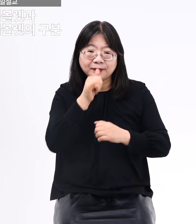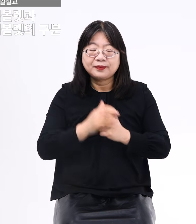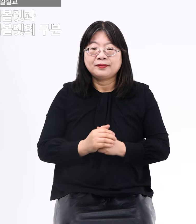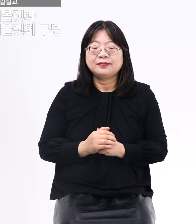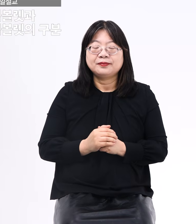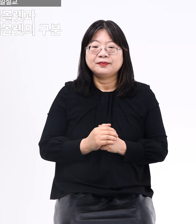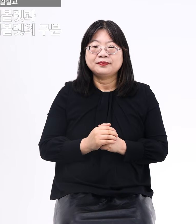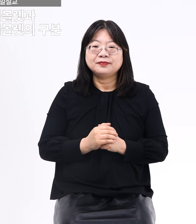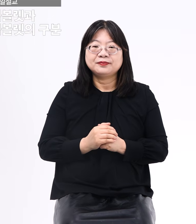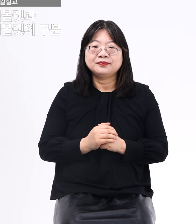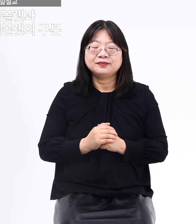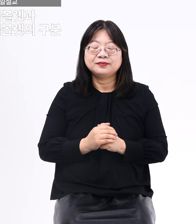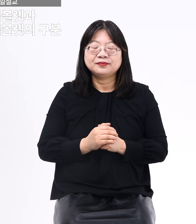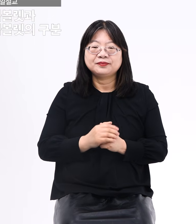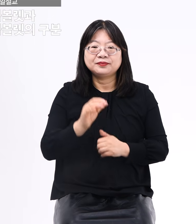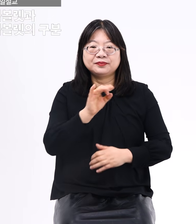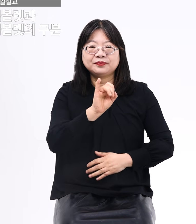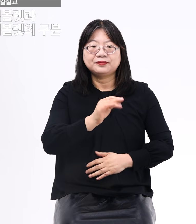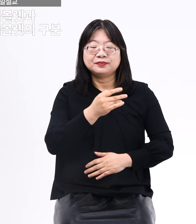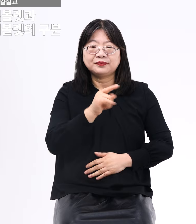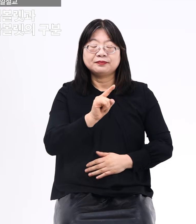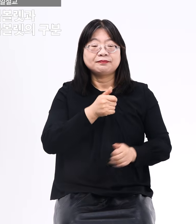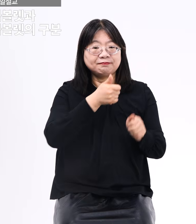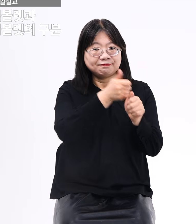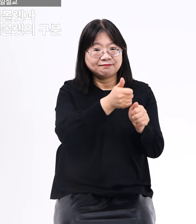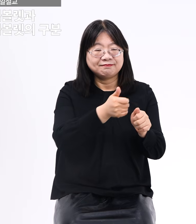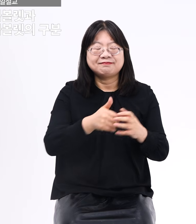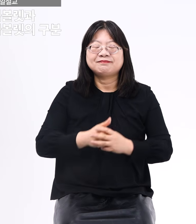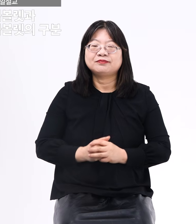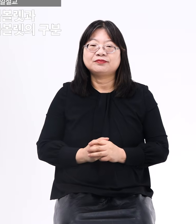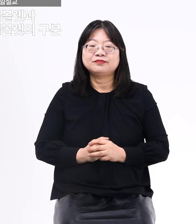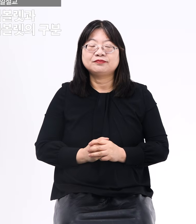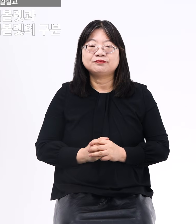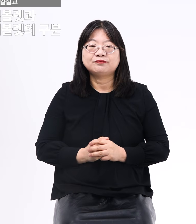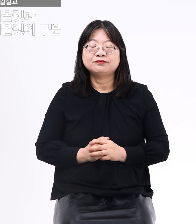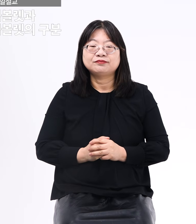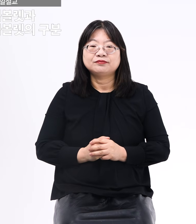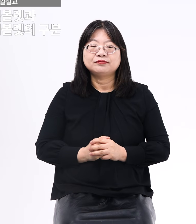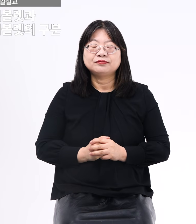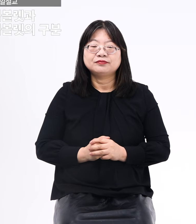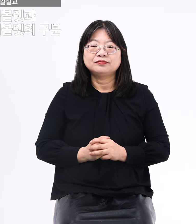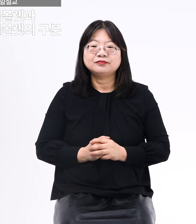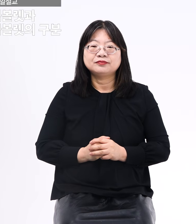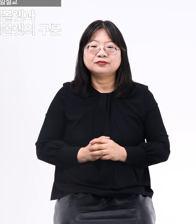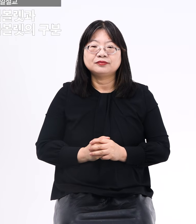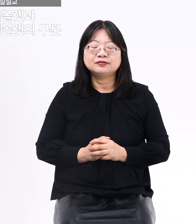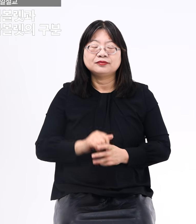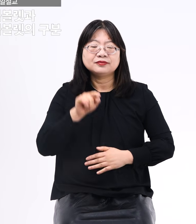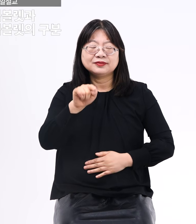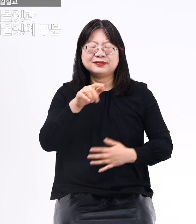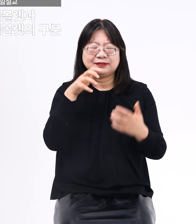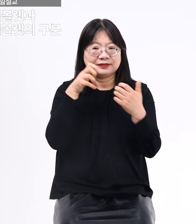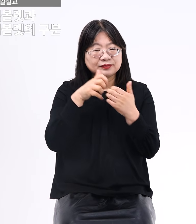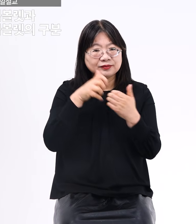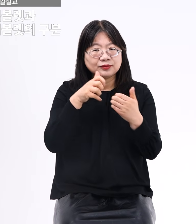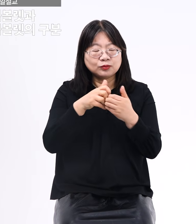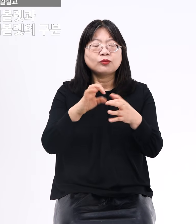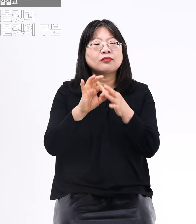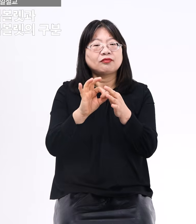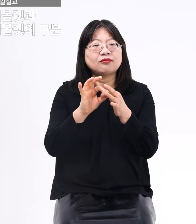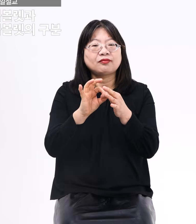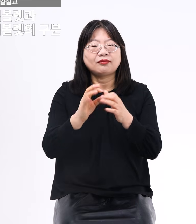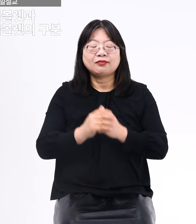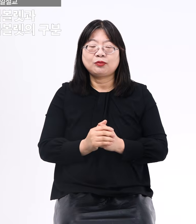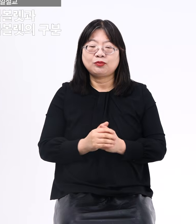그리고 입다가 이깁니다. 근데 그 전쟁을